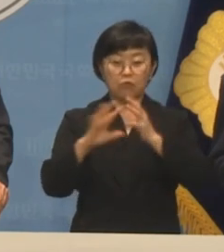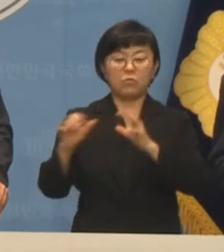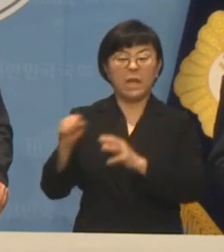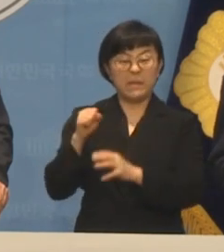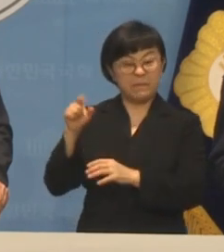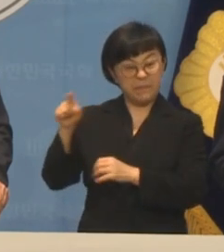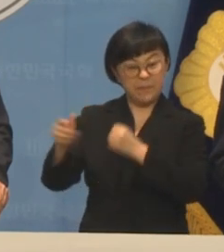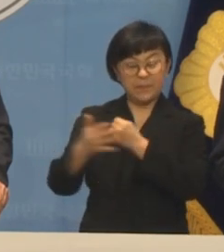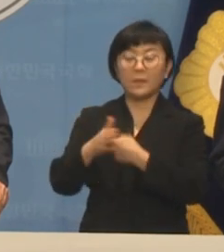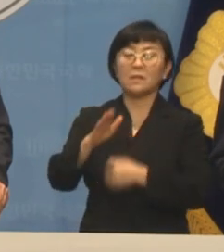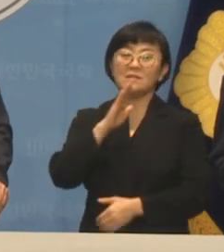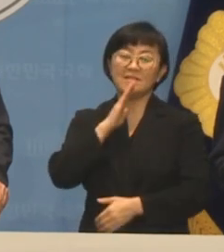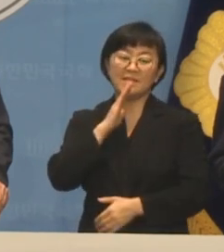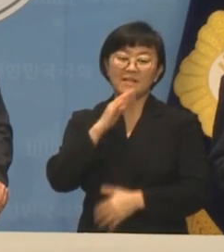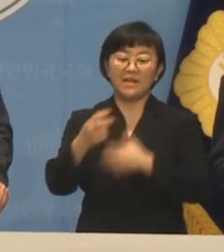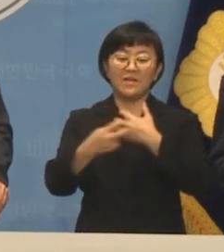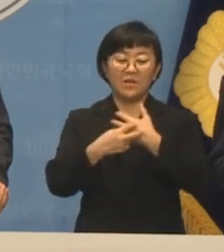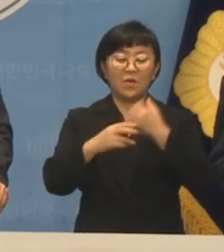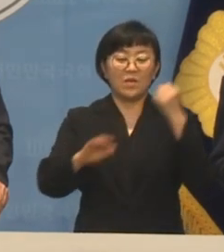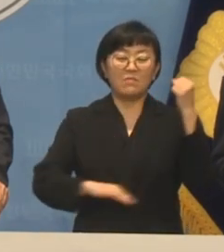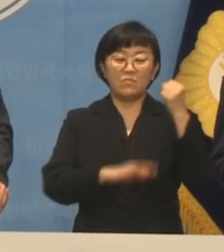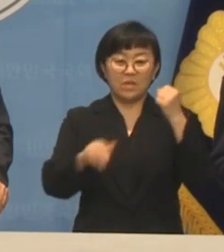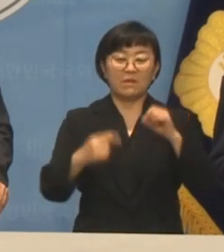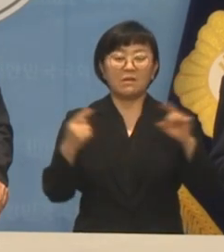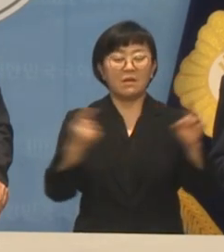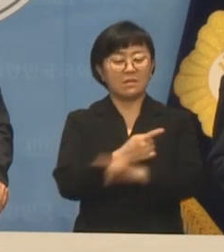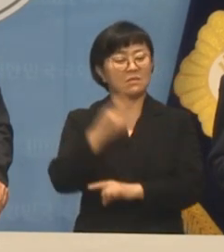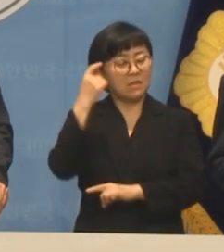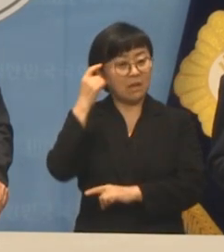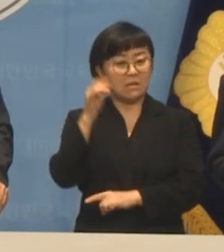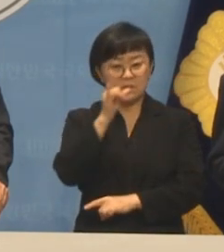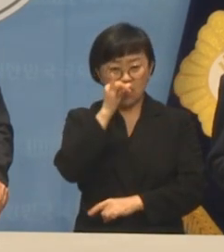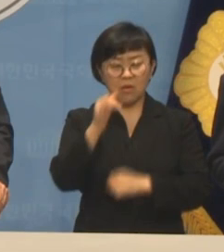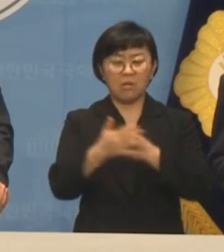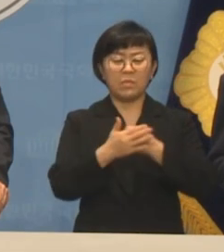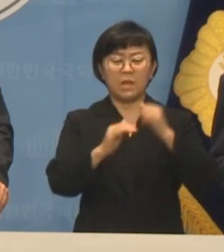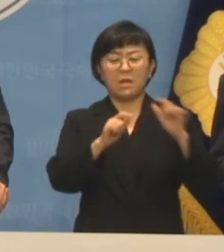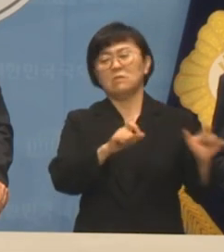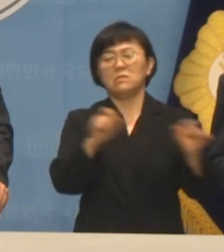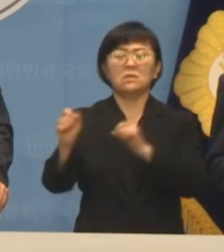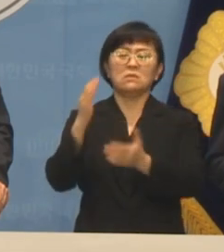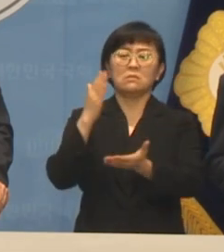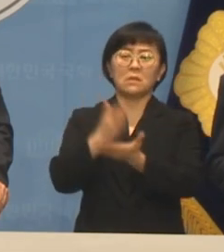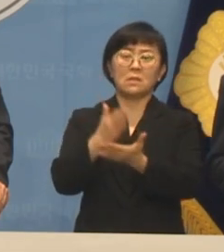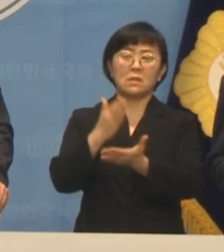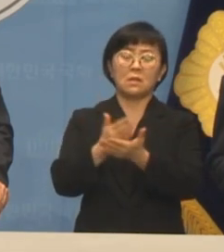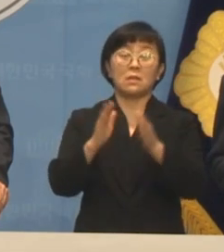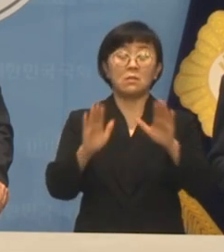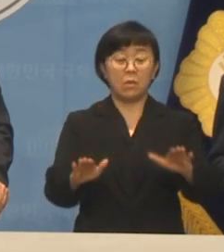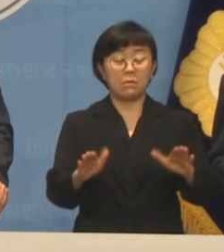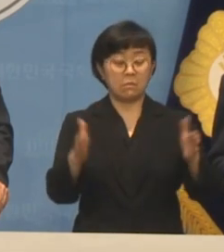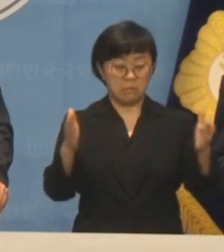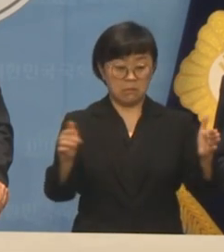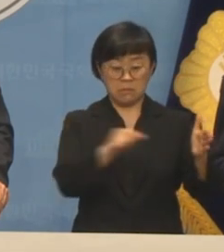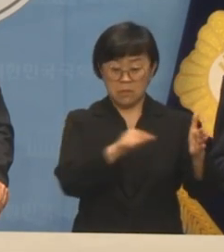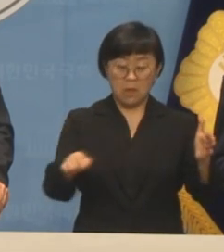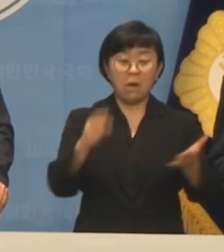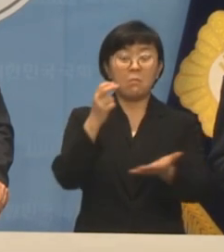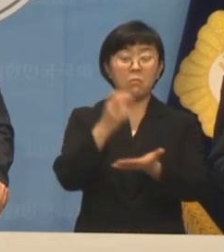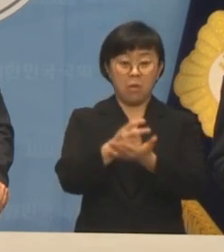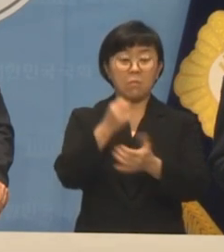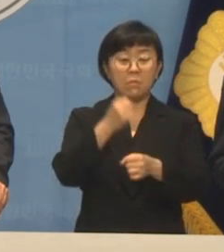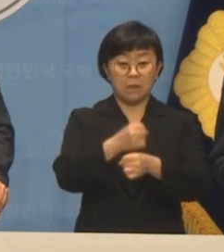발표했는데 정말 의료 인프라를 개선할 의지가 있다면 다음으로 미루지 말고 이번 회기 내에 법